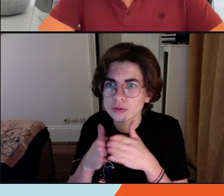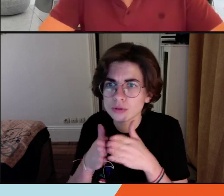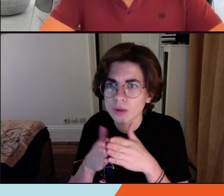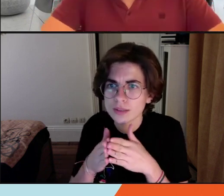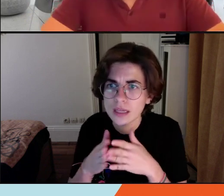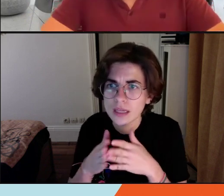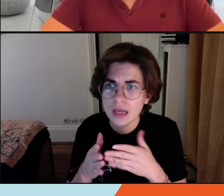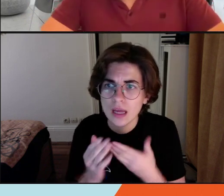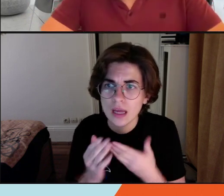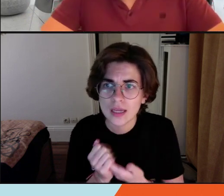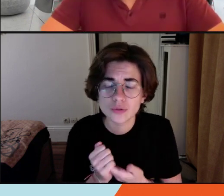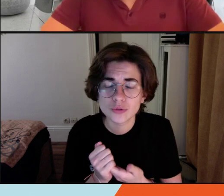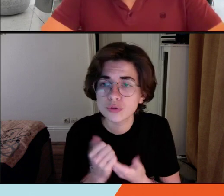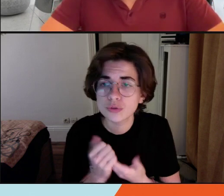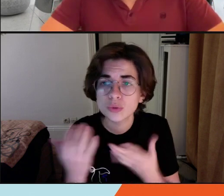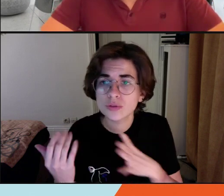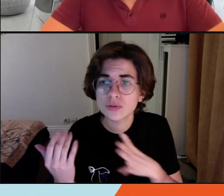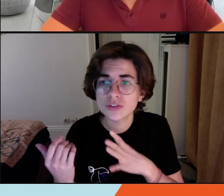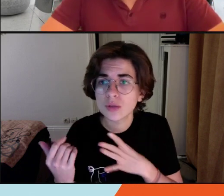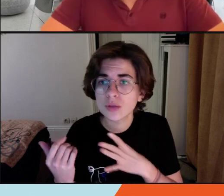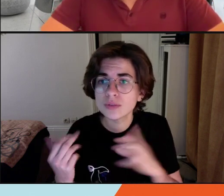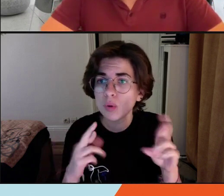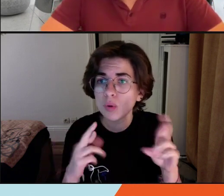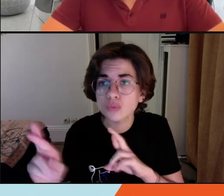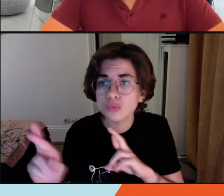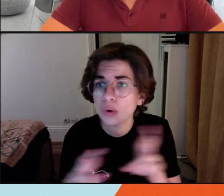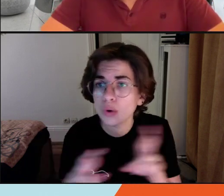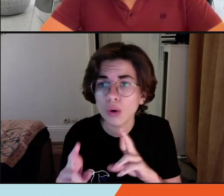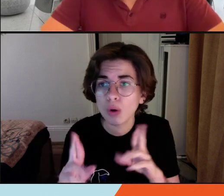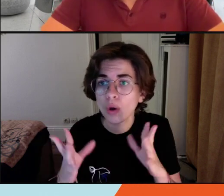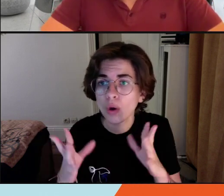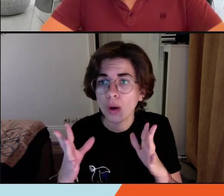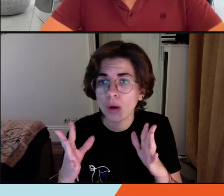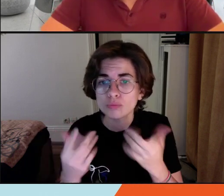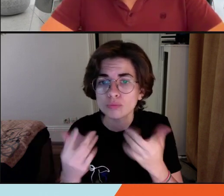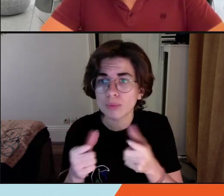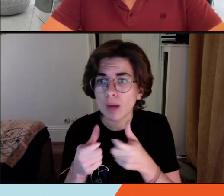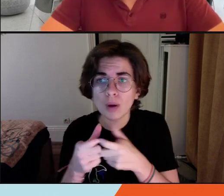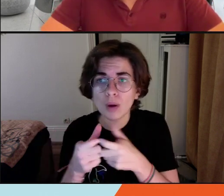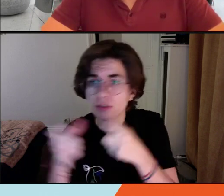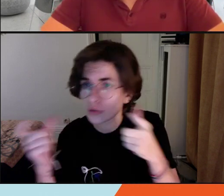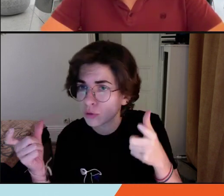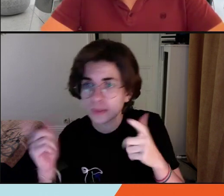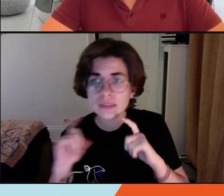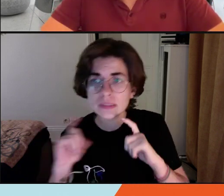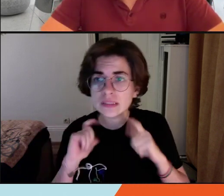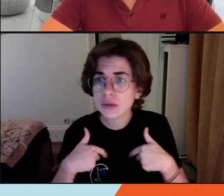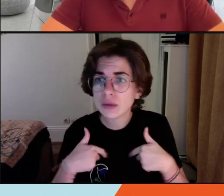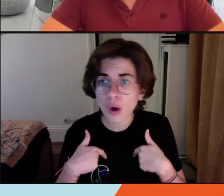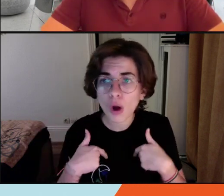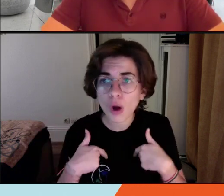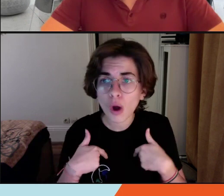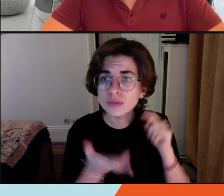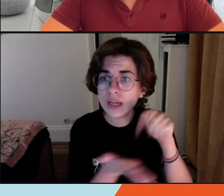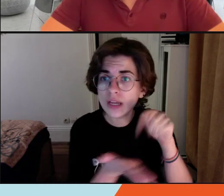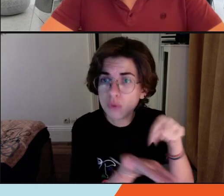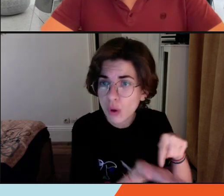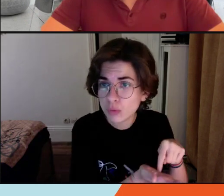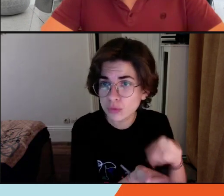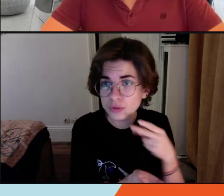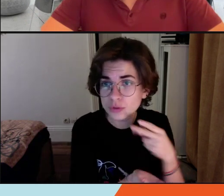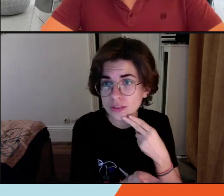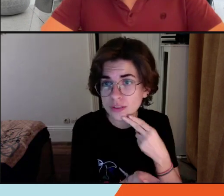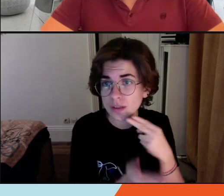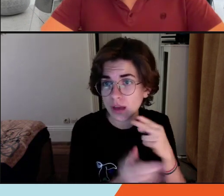demander, est-ce que tu as déjà eu des retours par rapport à des entreprises, des écoles ou des lieux où ils